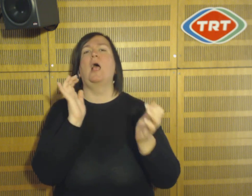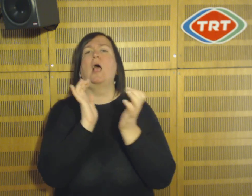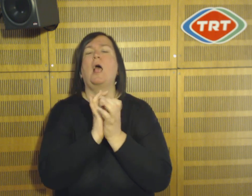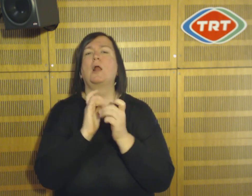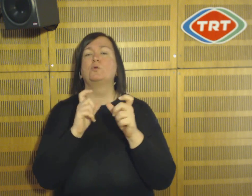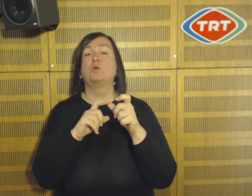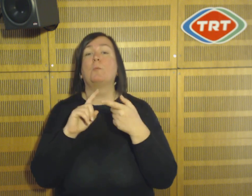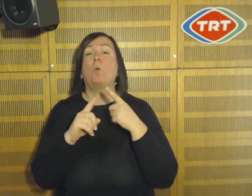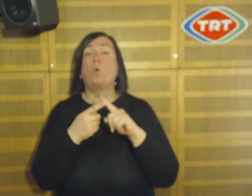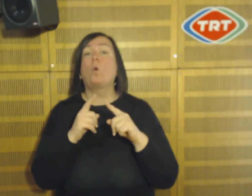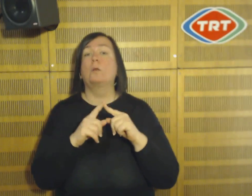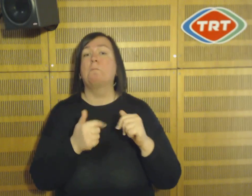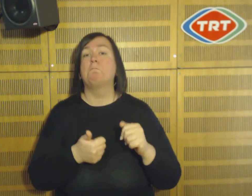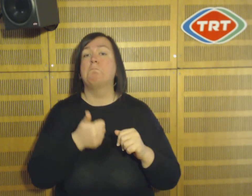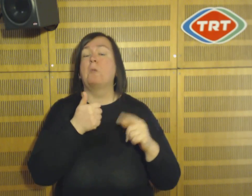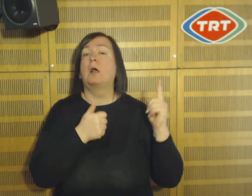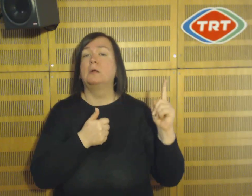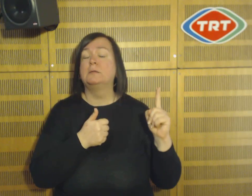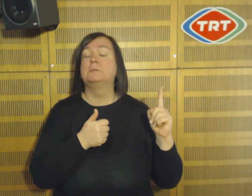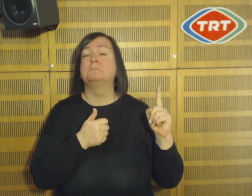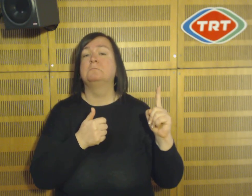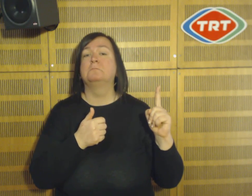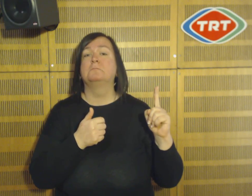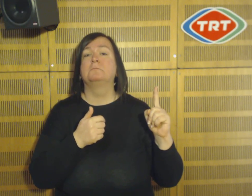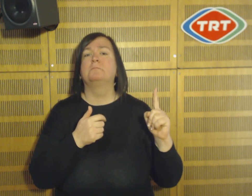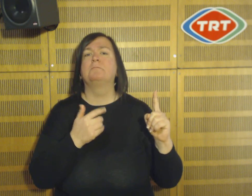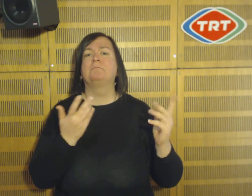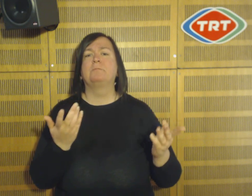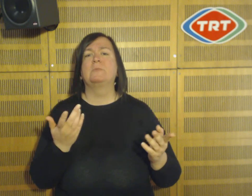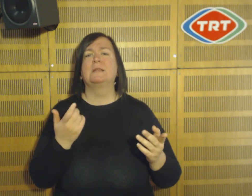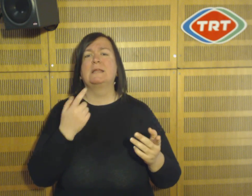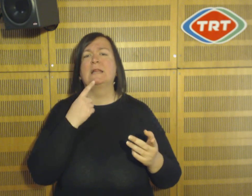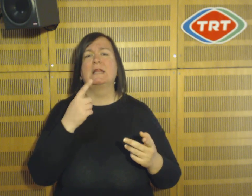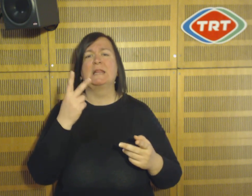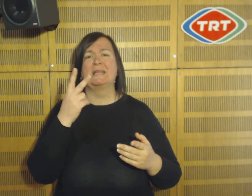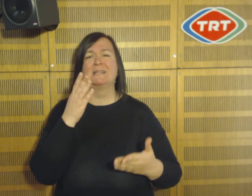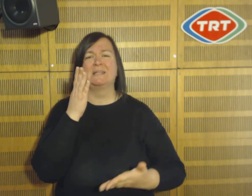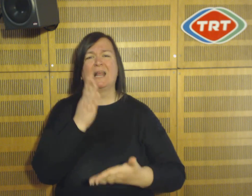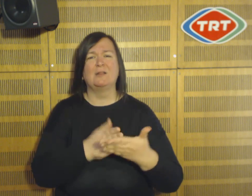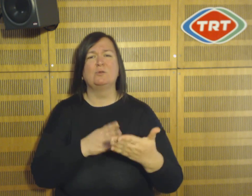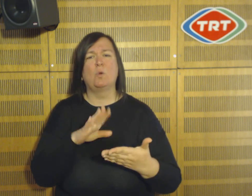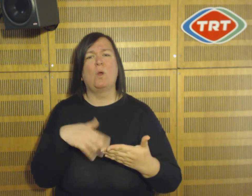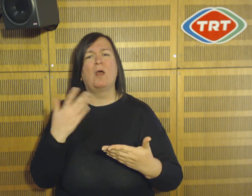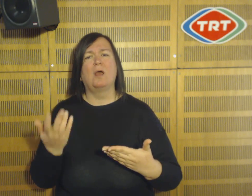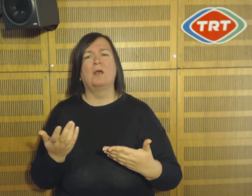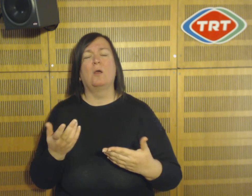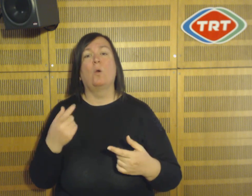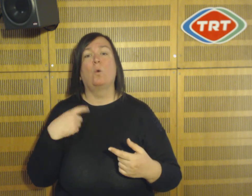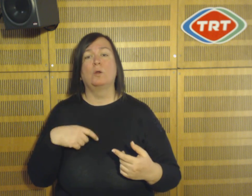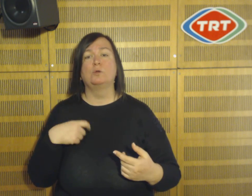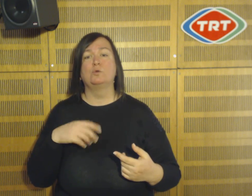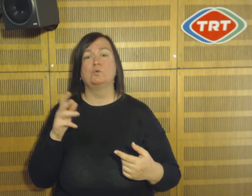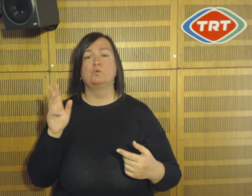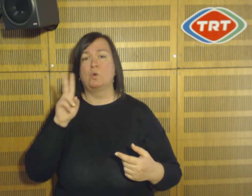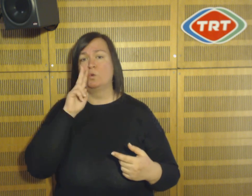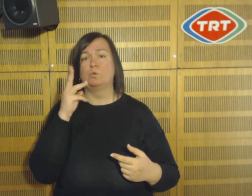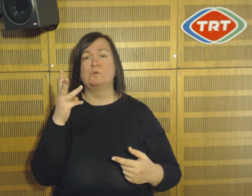ve Sosyal Politikalar Bakanlığı tarafından da Lakin yılın ikinci yarısından sonra ve özellikle son 3 aydır daha